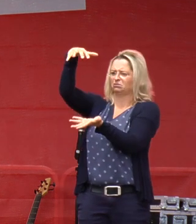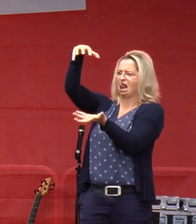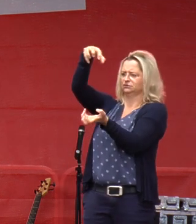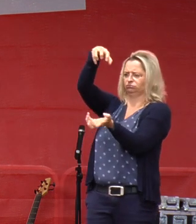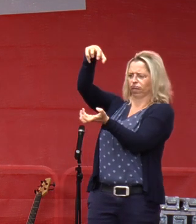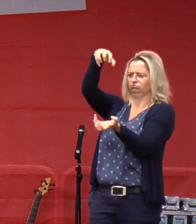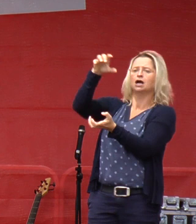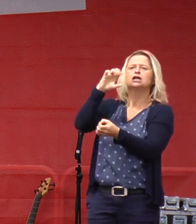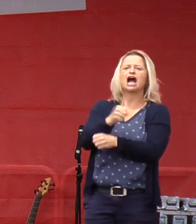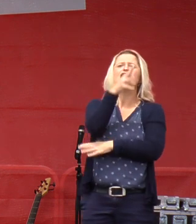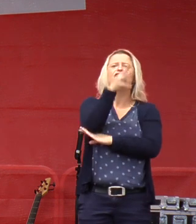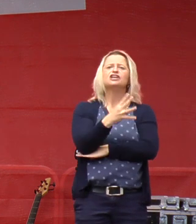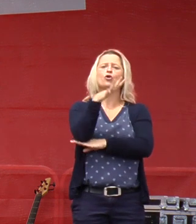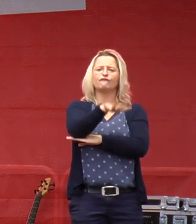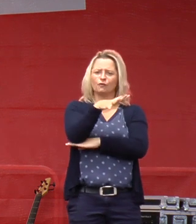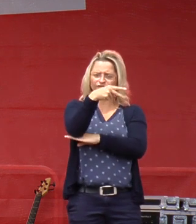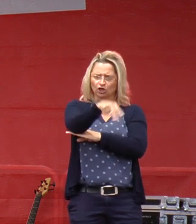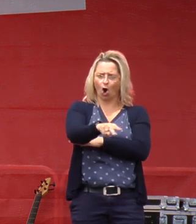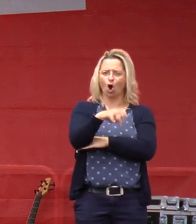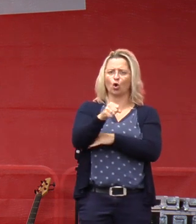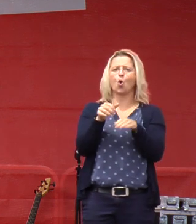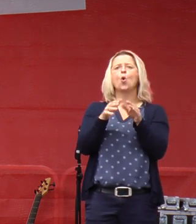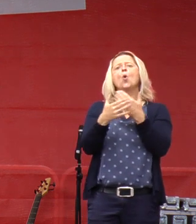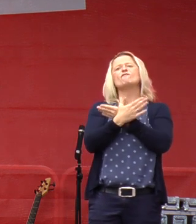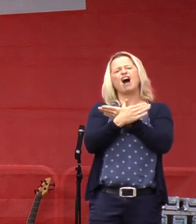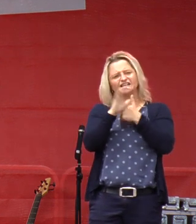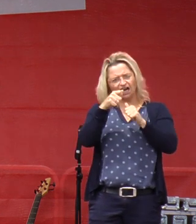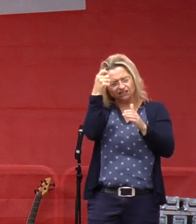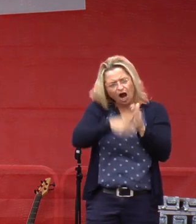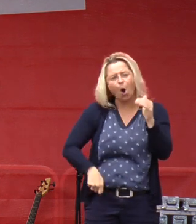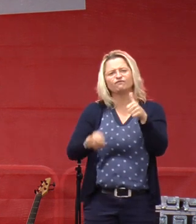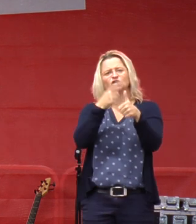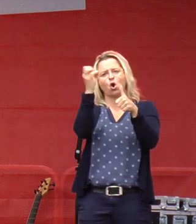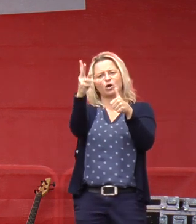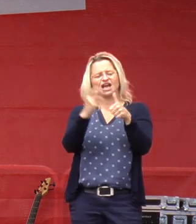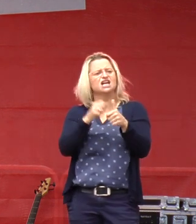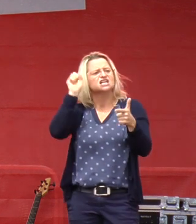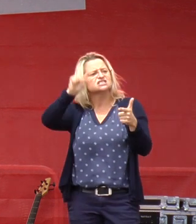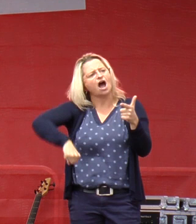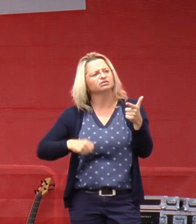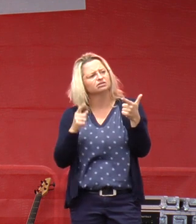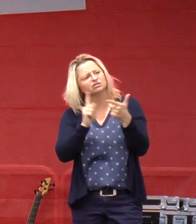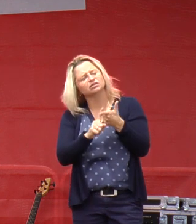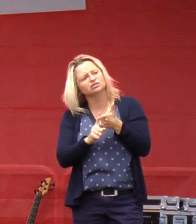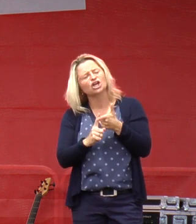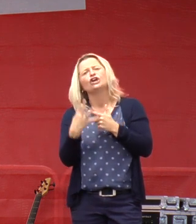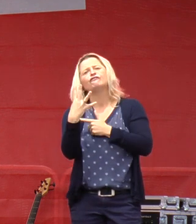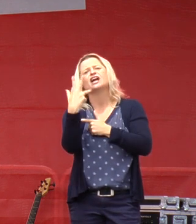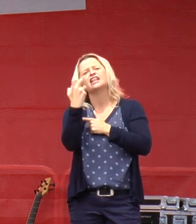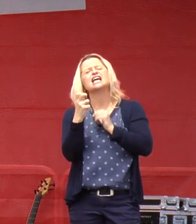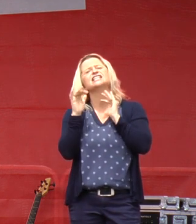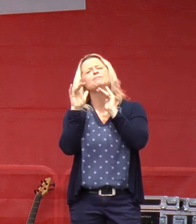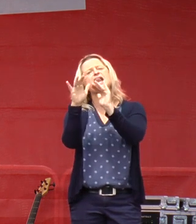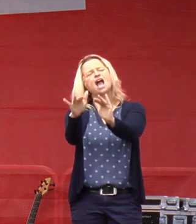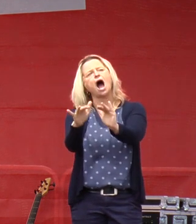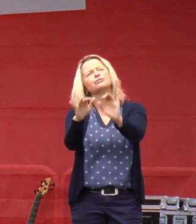könnte 415 Eurofighter kaufen. Wer meint, das hat Priorität. Man könnte aber auch mit 34 Milliarden